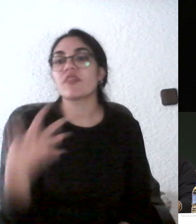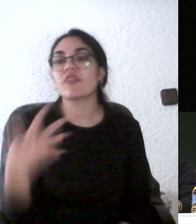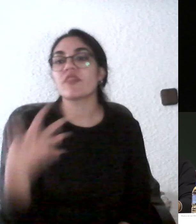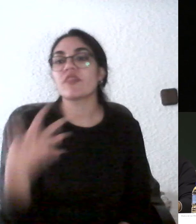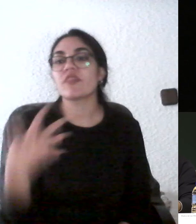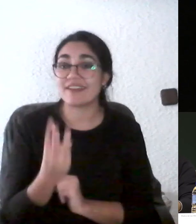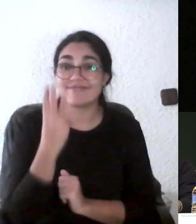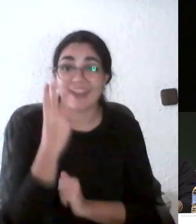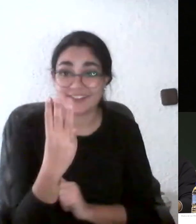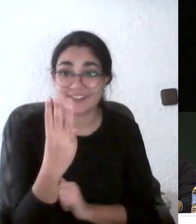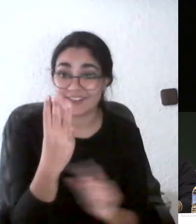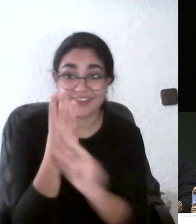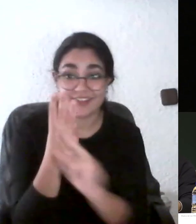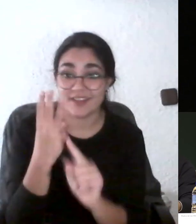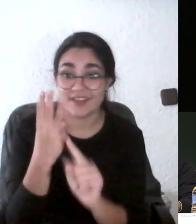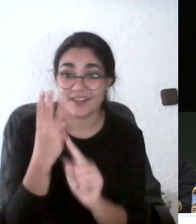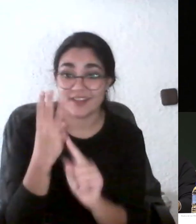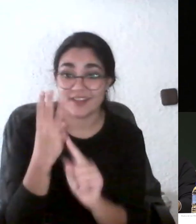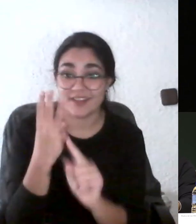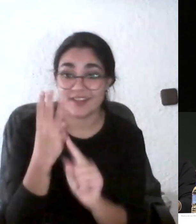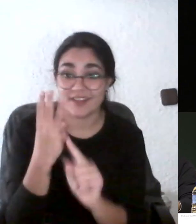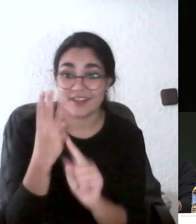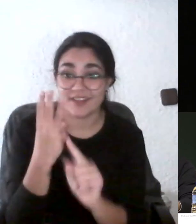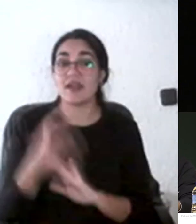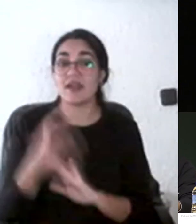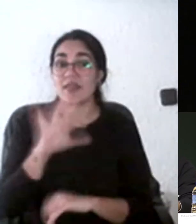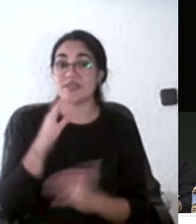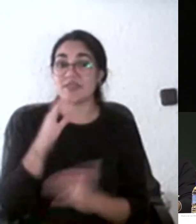las cosas que informa al principio de la clase y es lo que hay